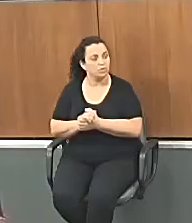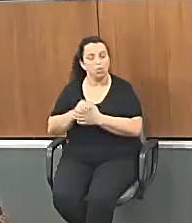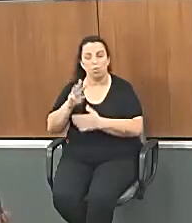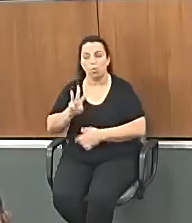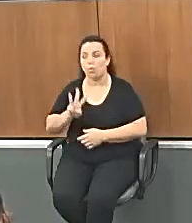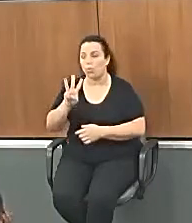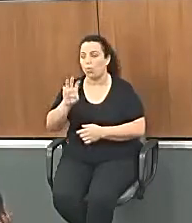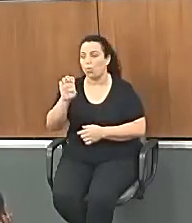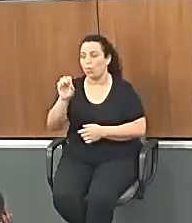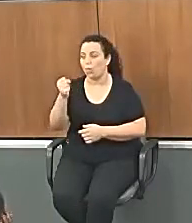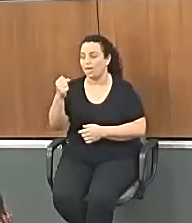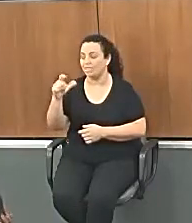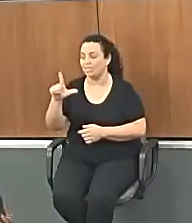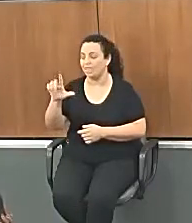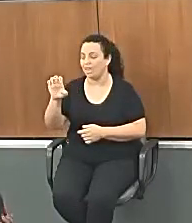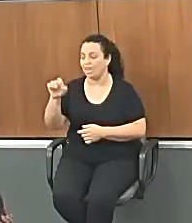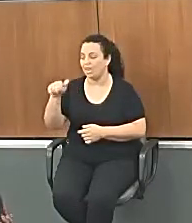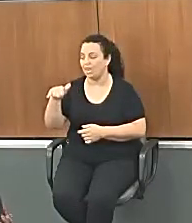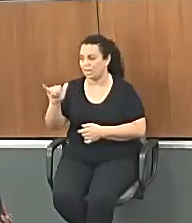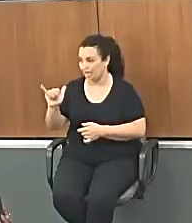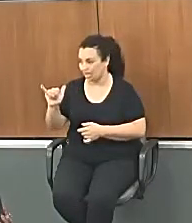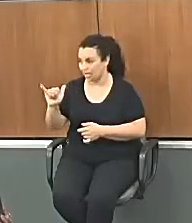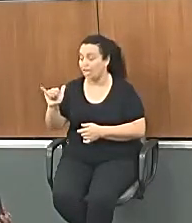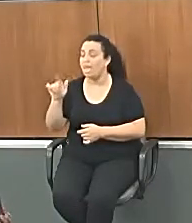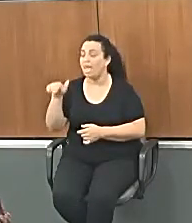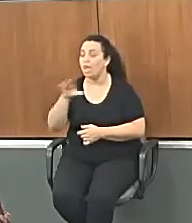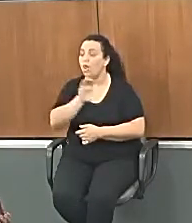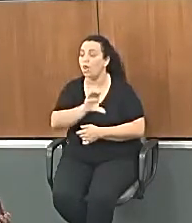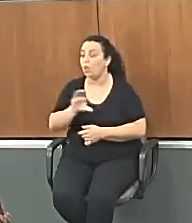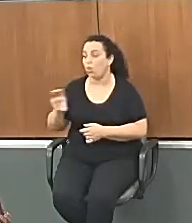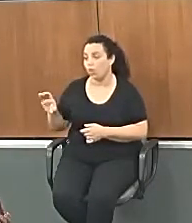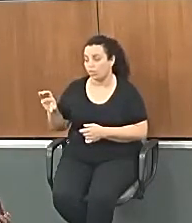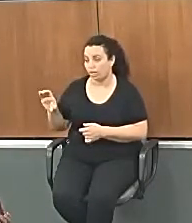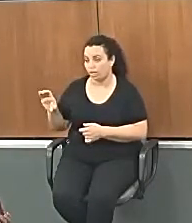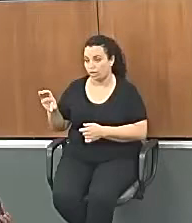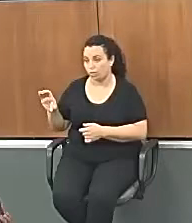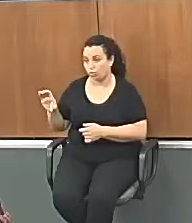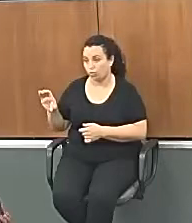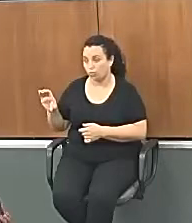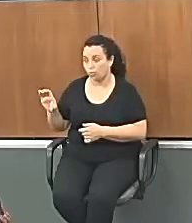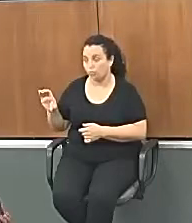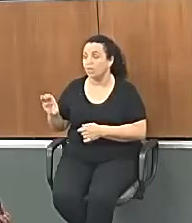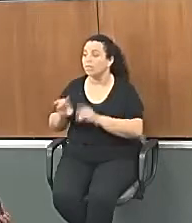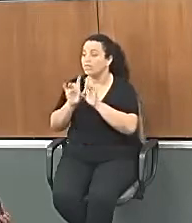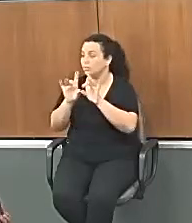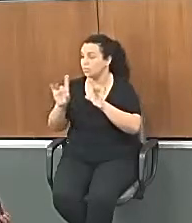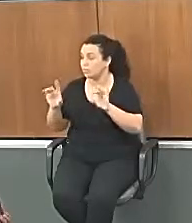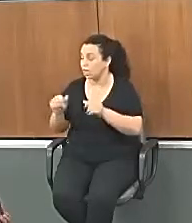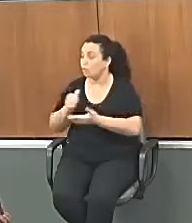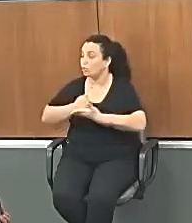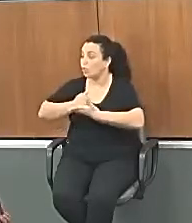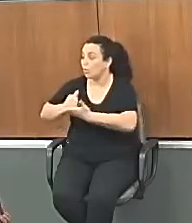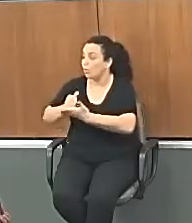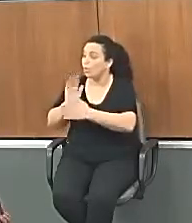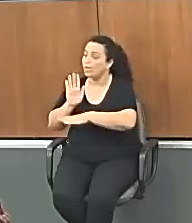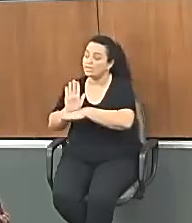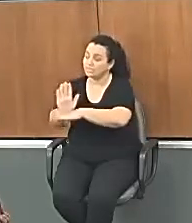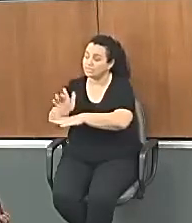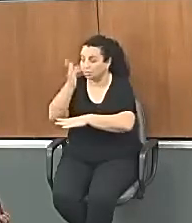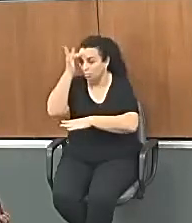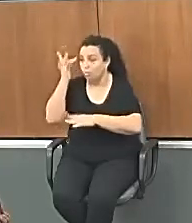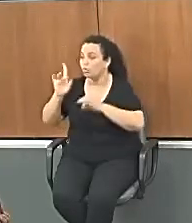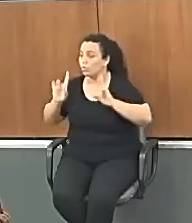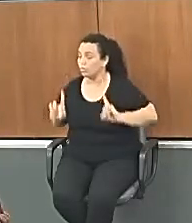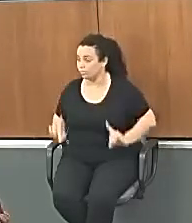essa lei barbosa severino coordenador da coordenadoria especial de apoio e assistência à pessoa com